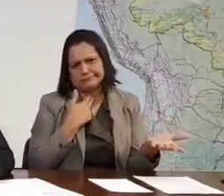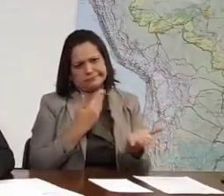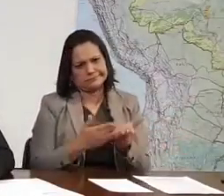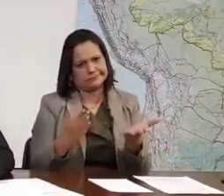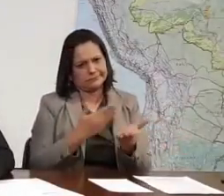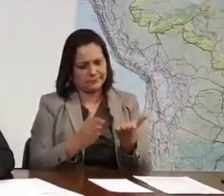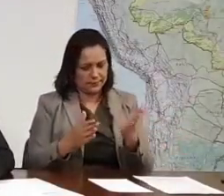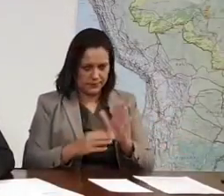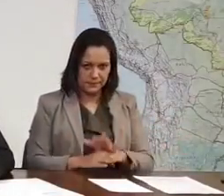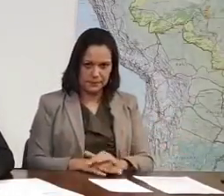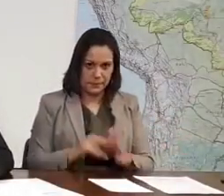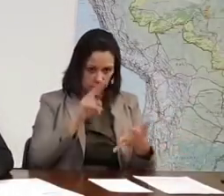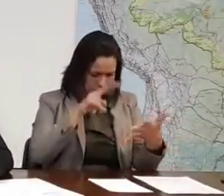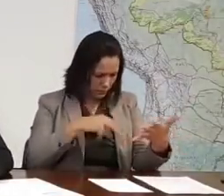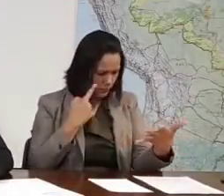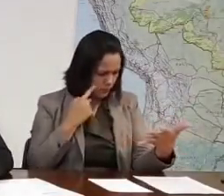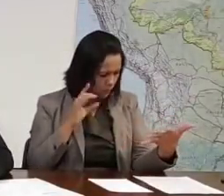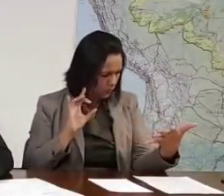Prazo, tal.